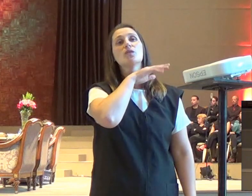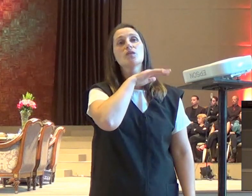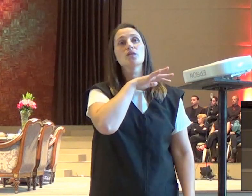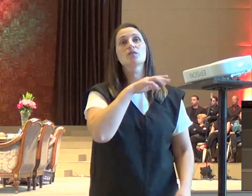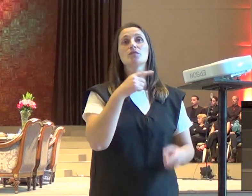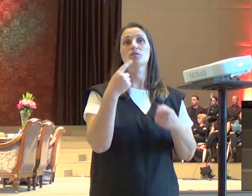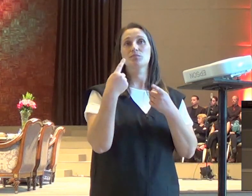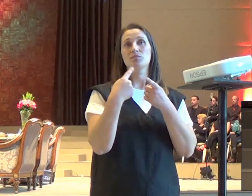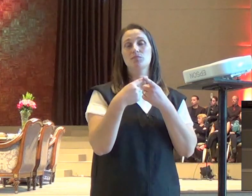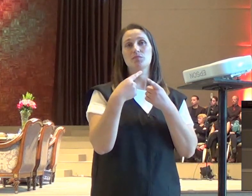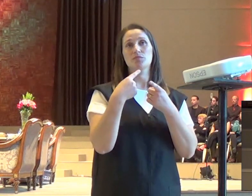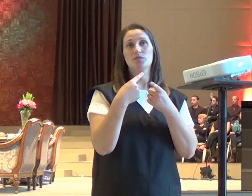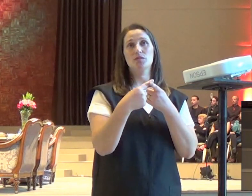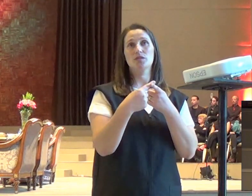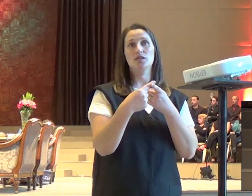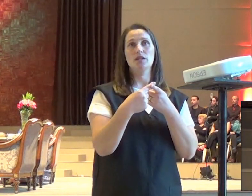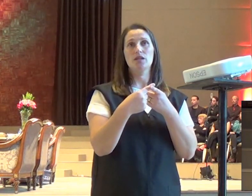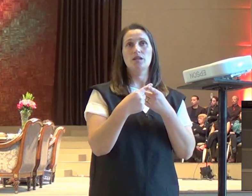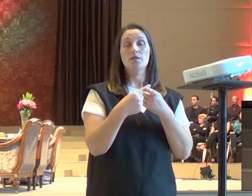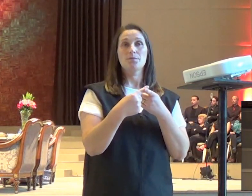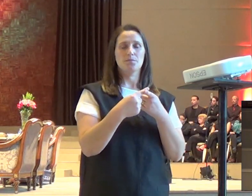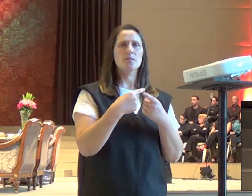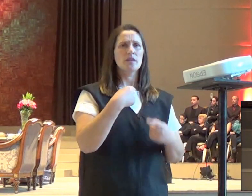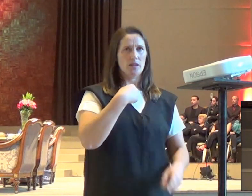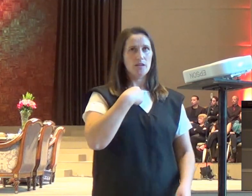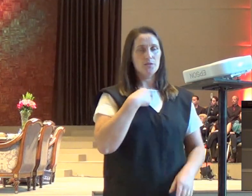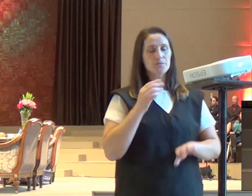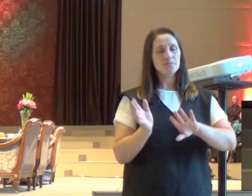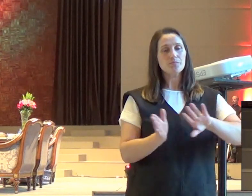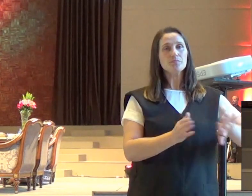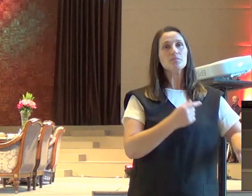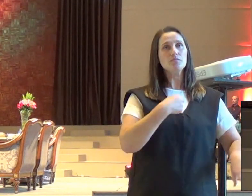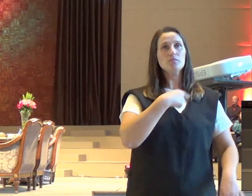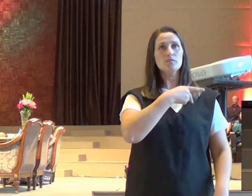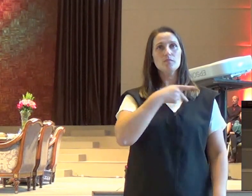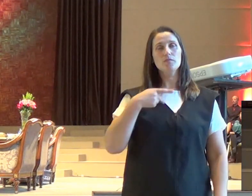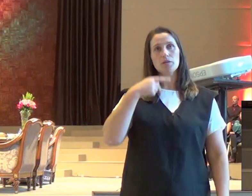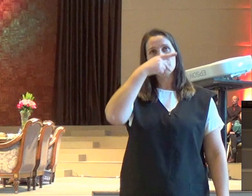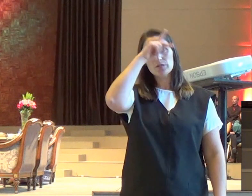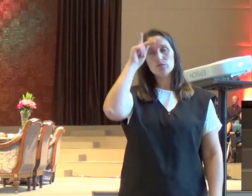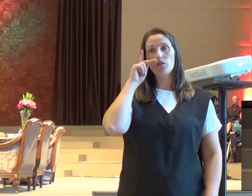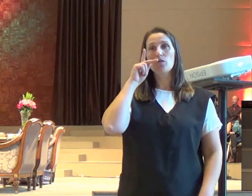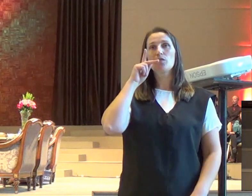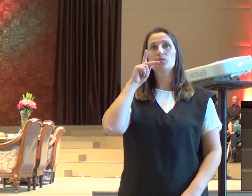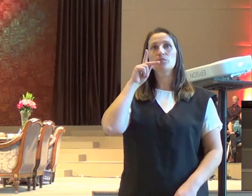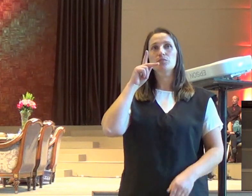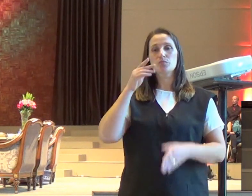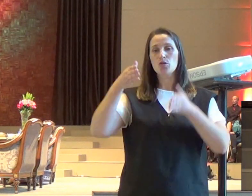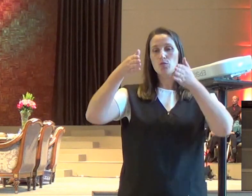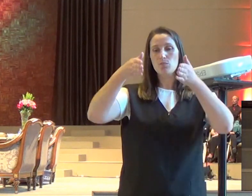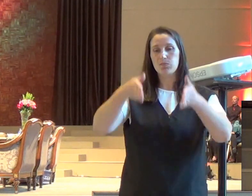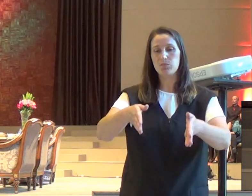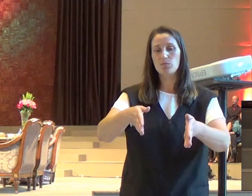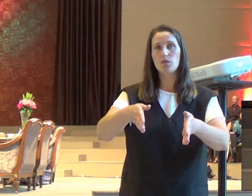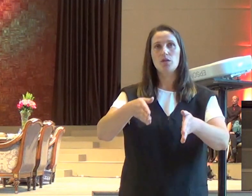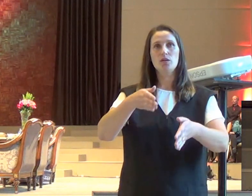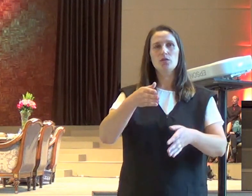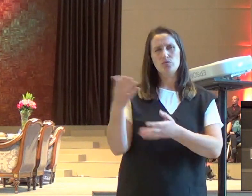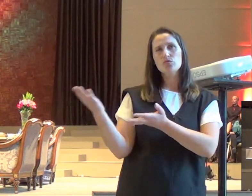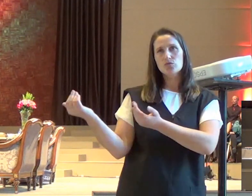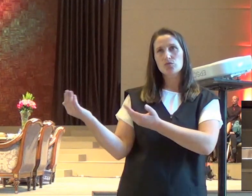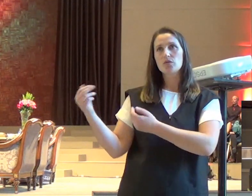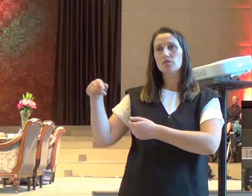um dos dias mais difíceis da minha vida foi fazer o enterro de um jovem aqui nessa igreja